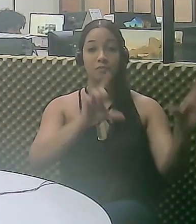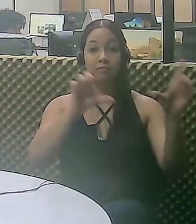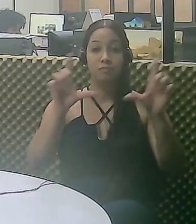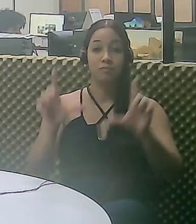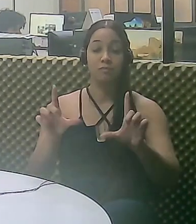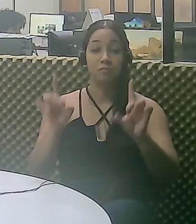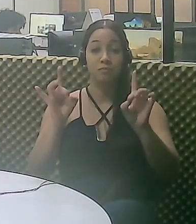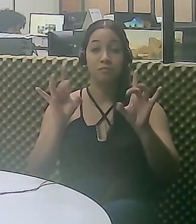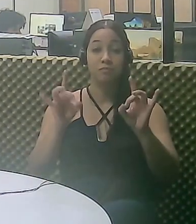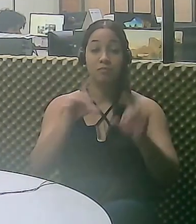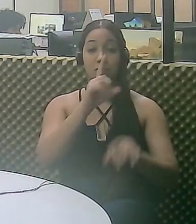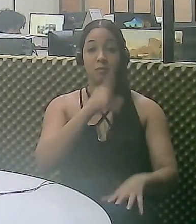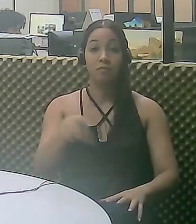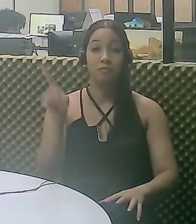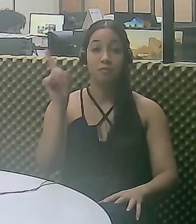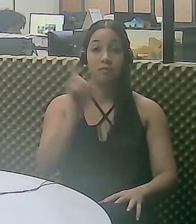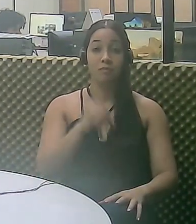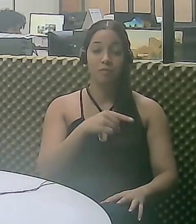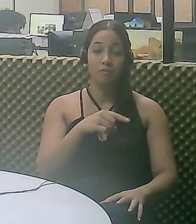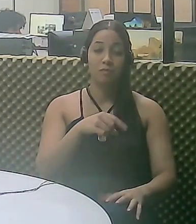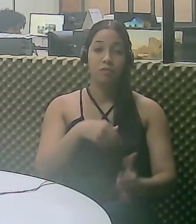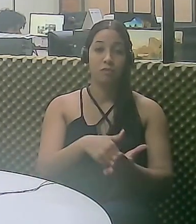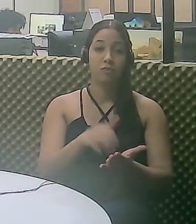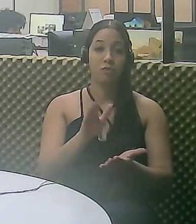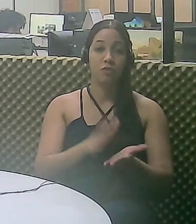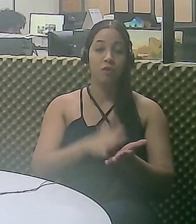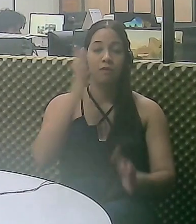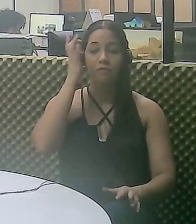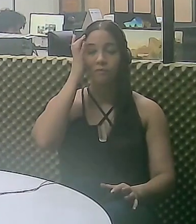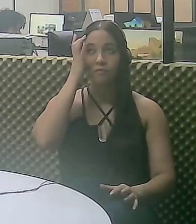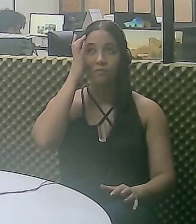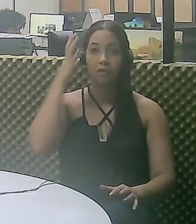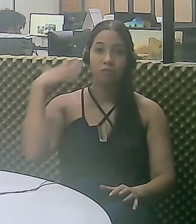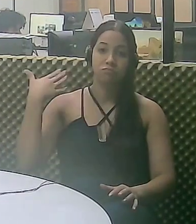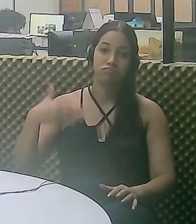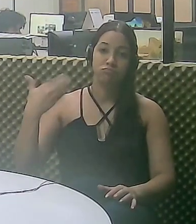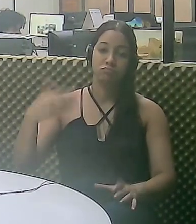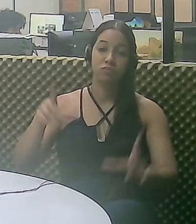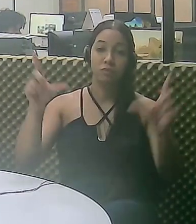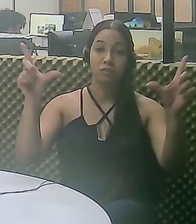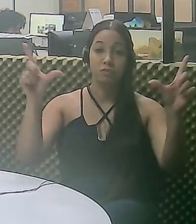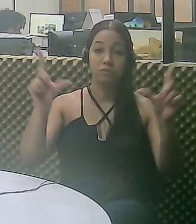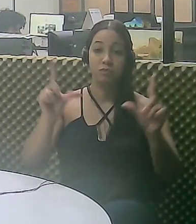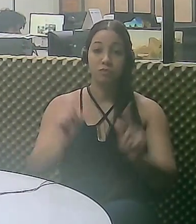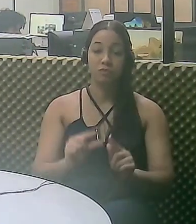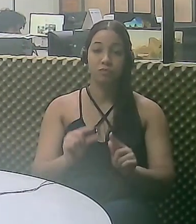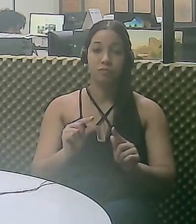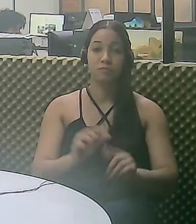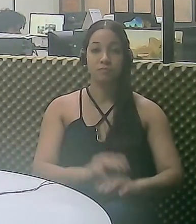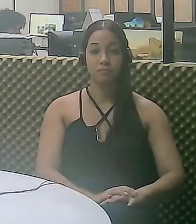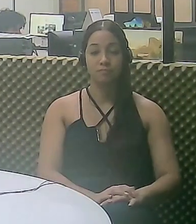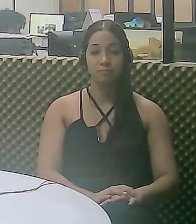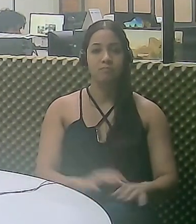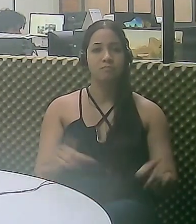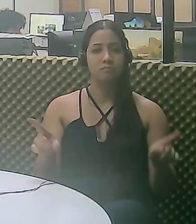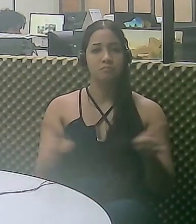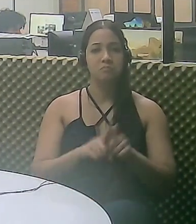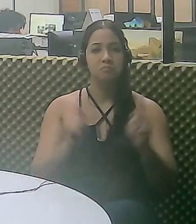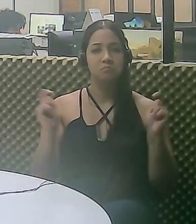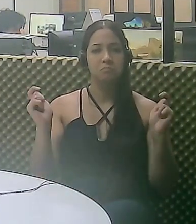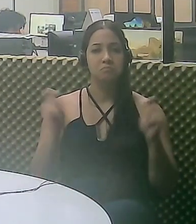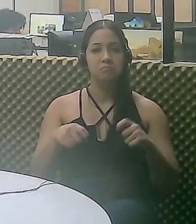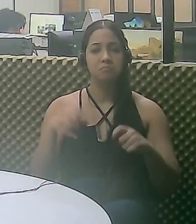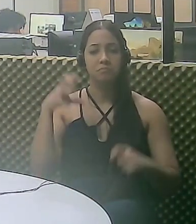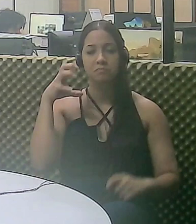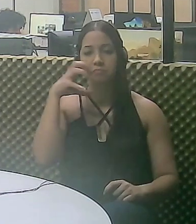específica para cancelamento de notas, agilizando assim o processo e reduzindo a burocracia. Também é possível gerar,